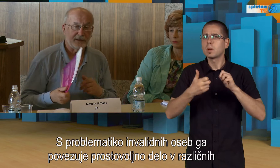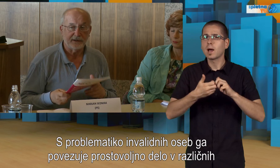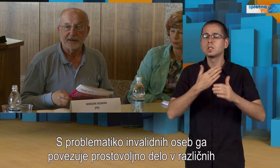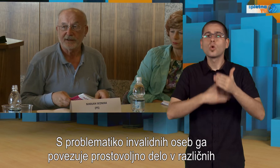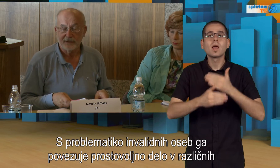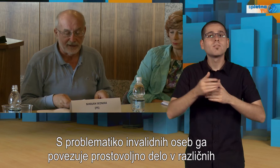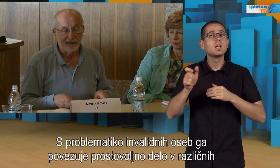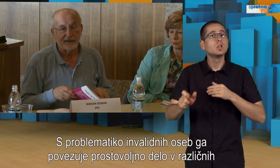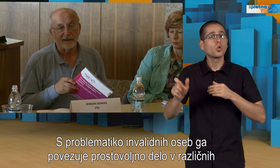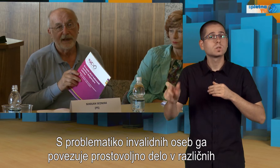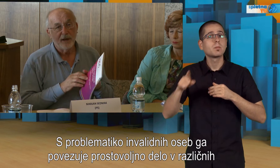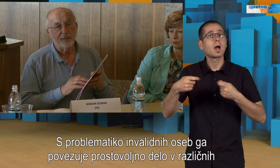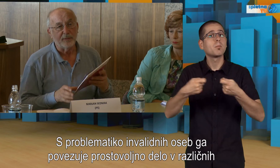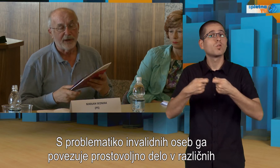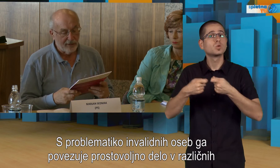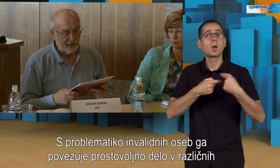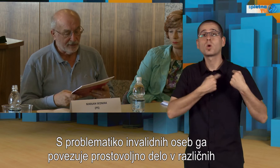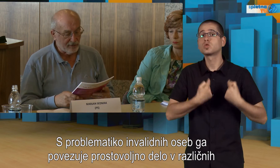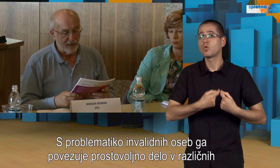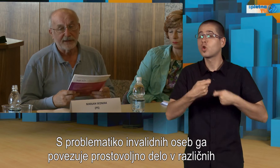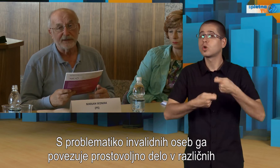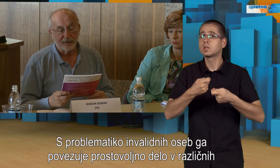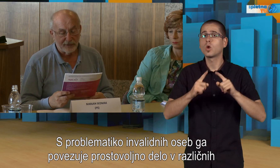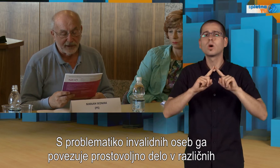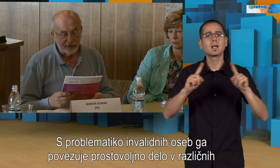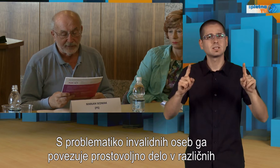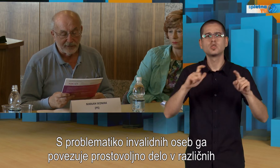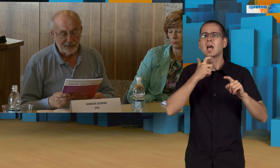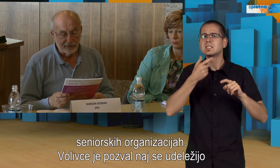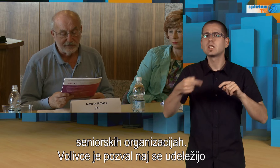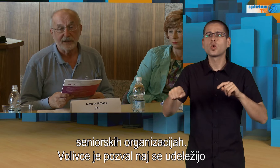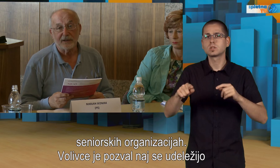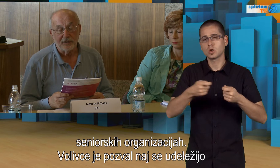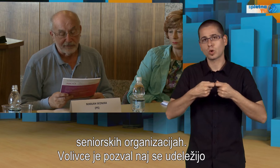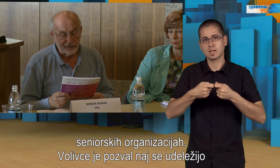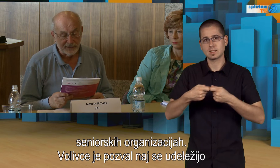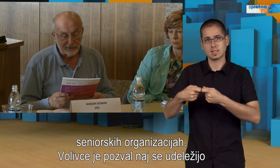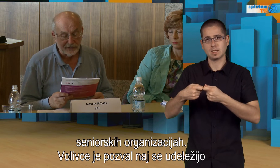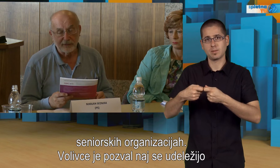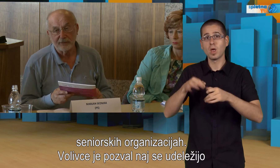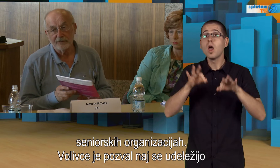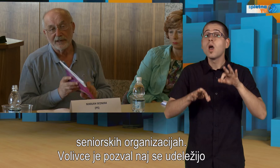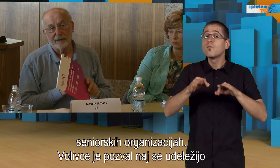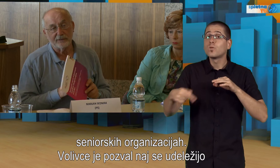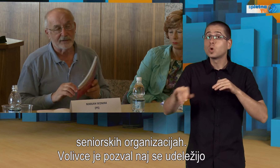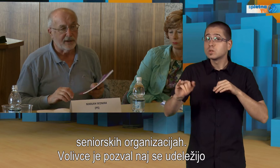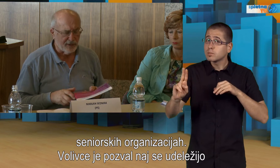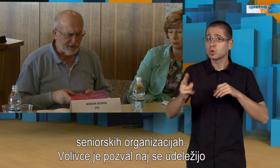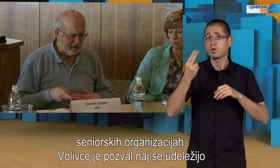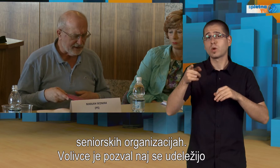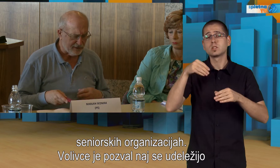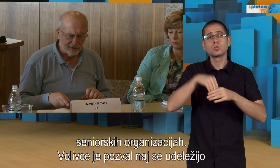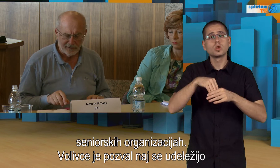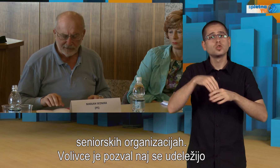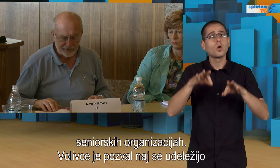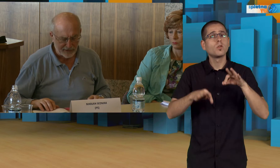S problematiko invalidov ga povezuje prostovoljno delo v različnih seniorskih organizacijah. Volivce je pozval,